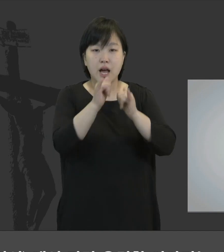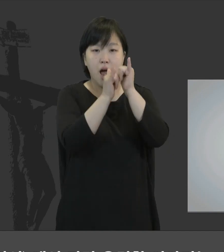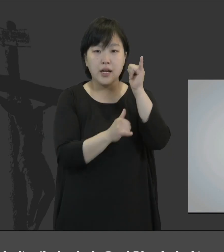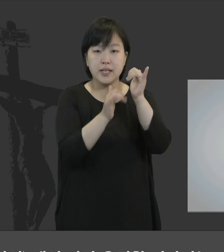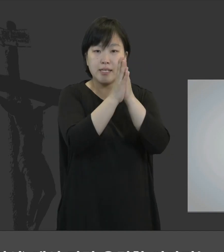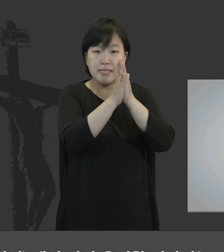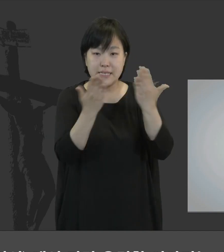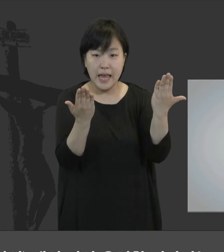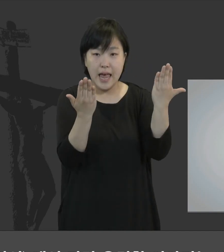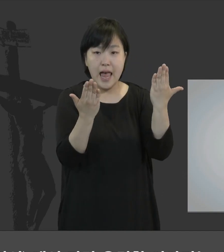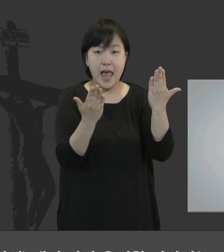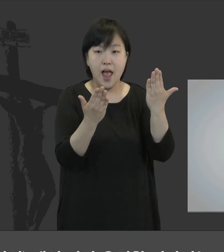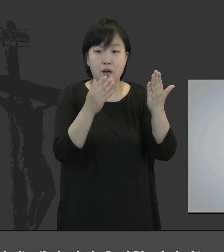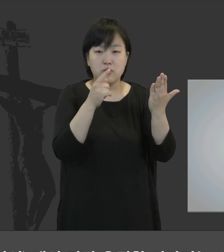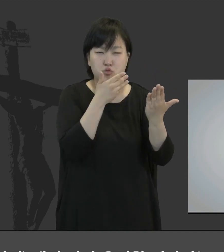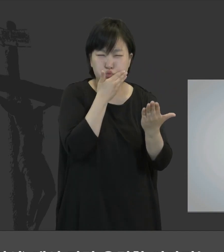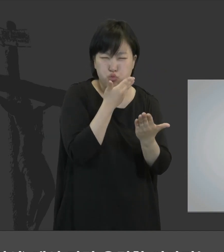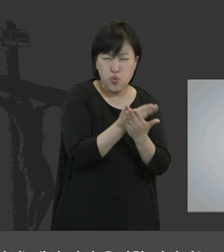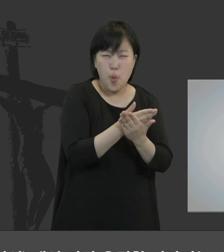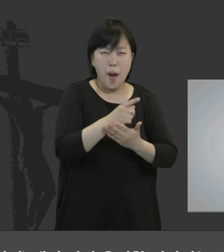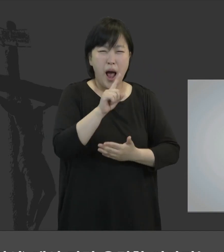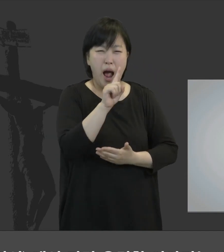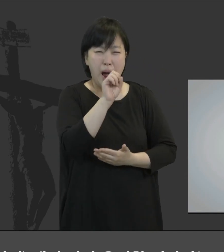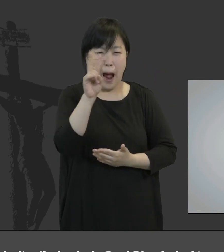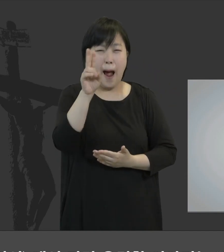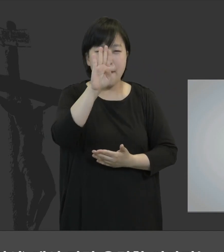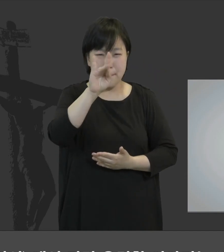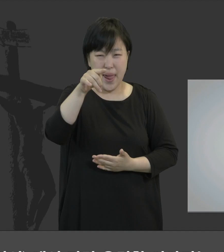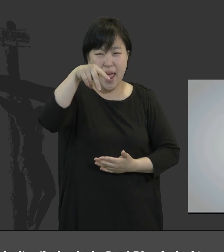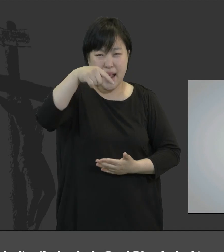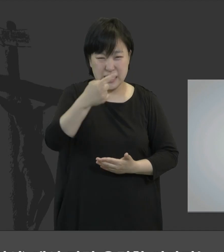역대기서에서 가장 유명한 이야기는 야베스의 기도일